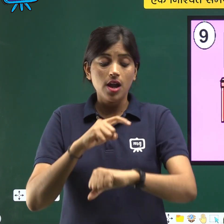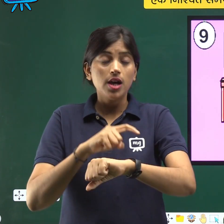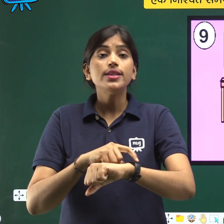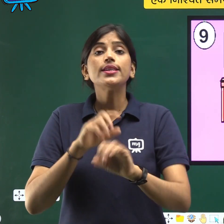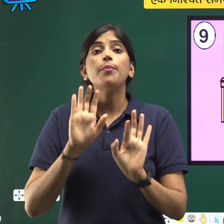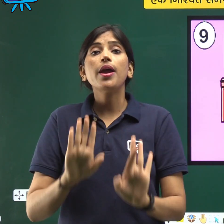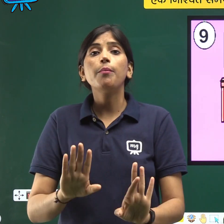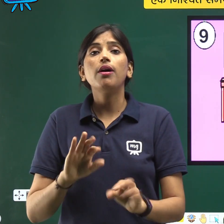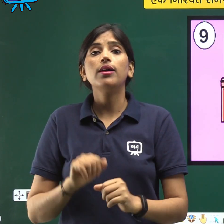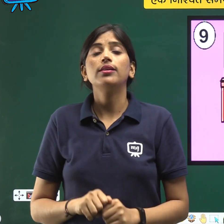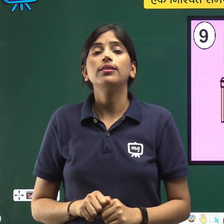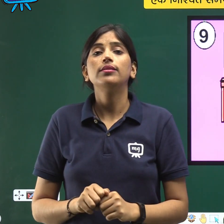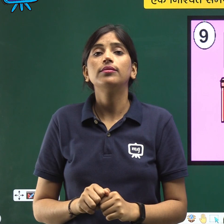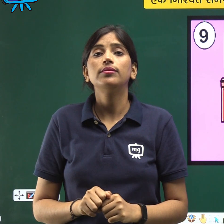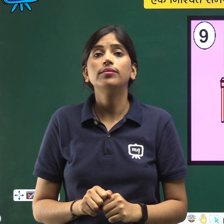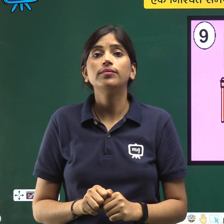समय पर